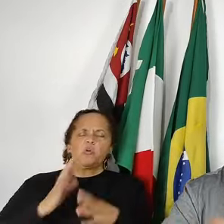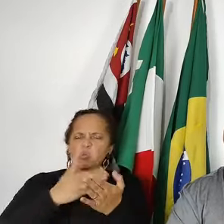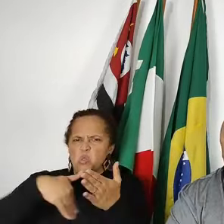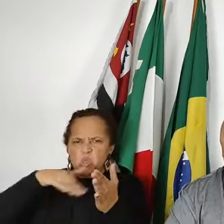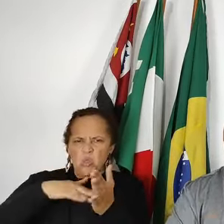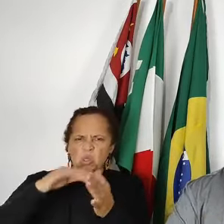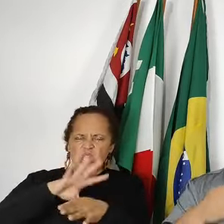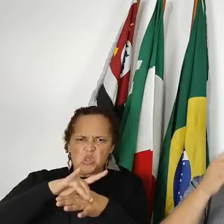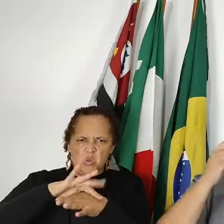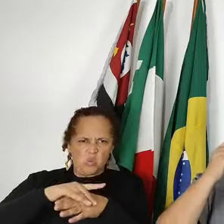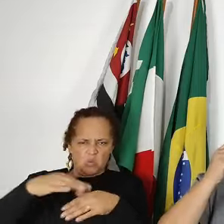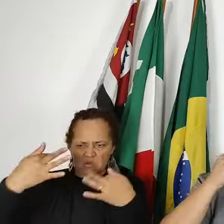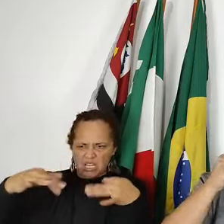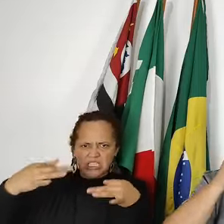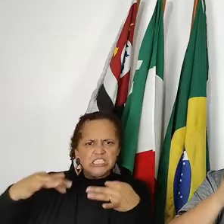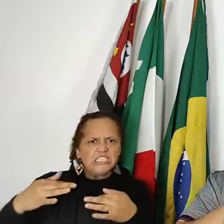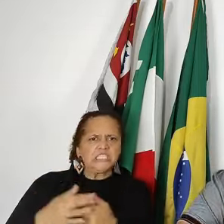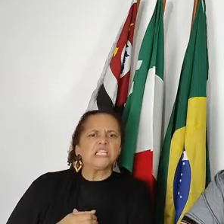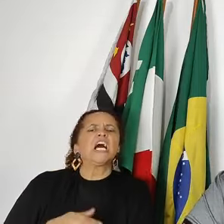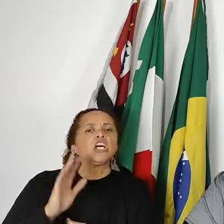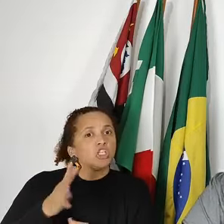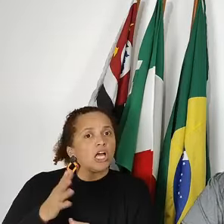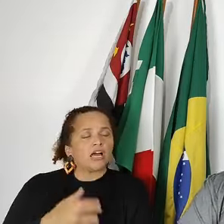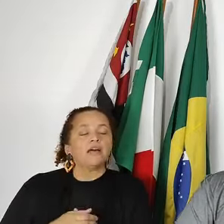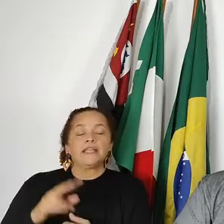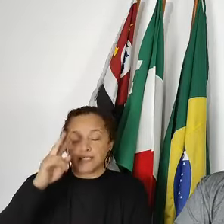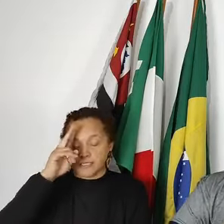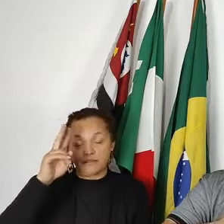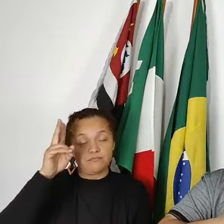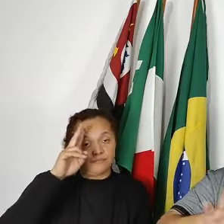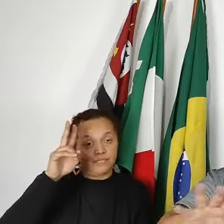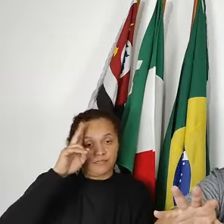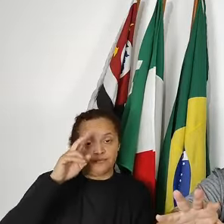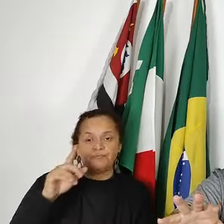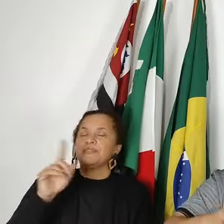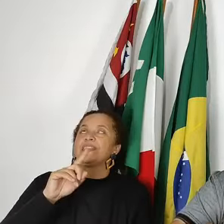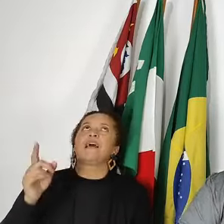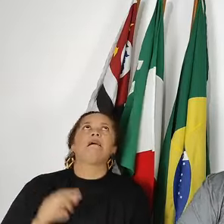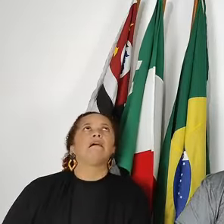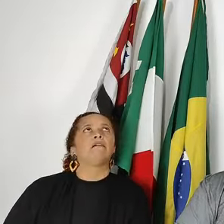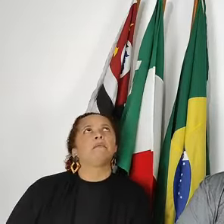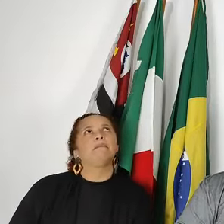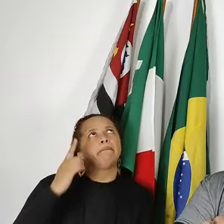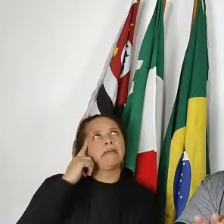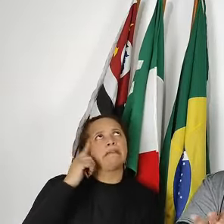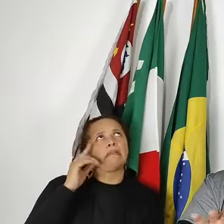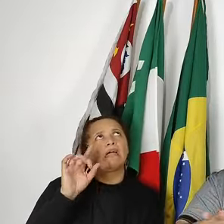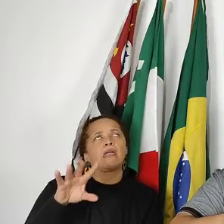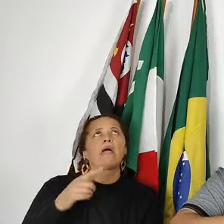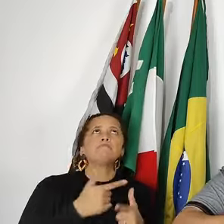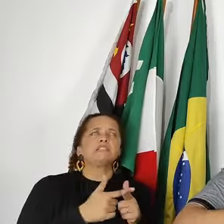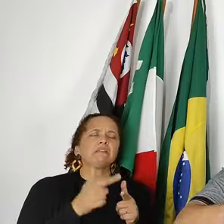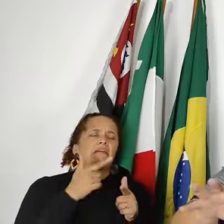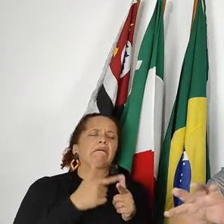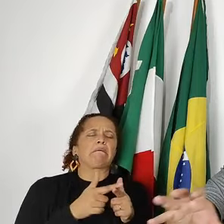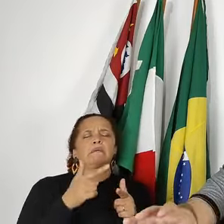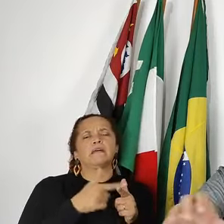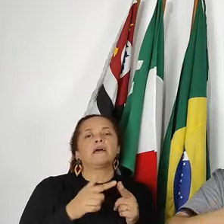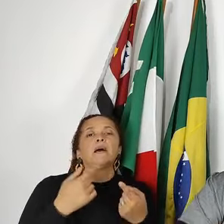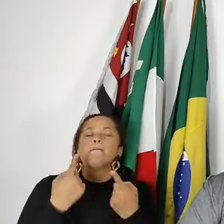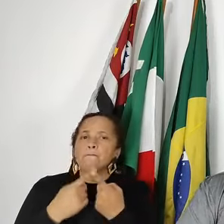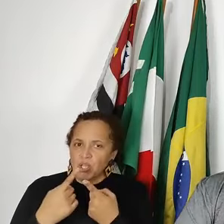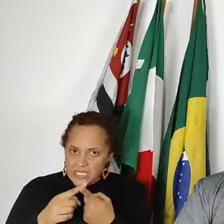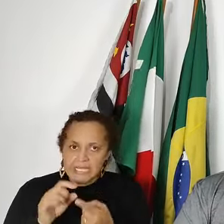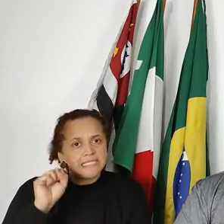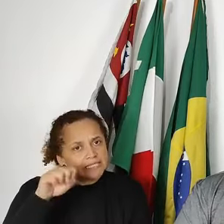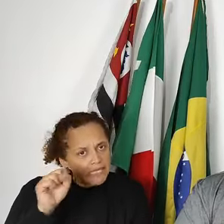minhas necessidades. E nós trazemos a mente. Isso é meditar. E não focar no problema, porque na verdade o problema ele está